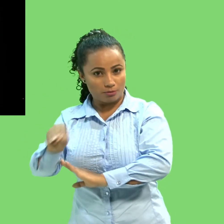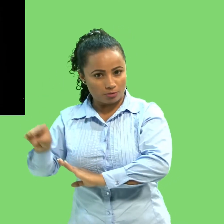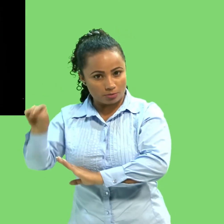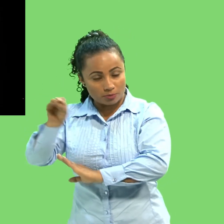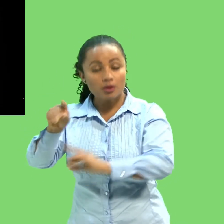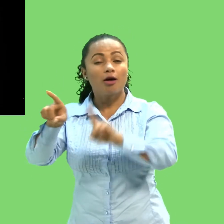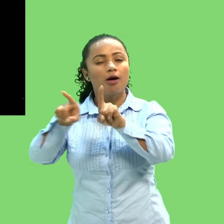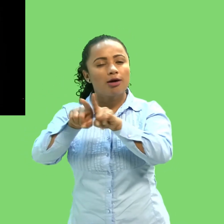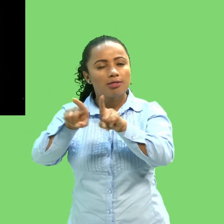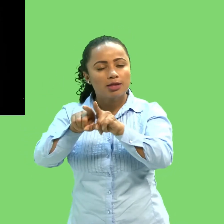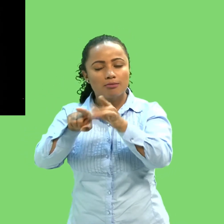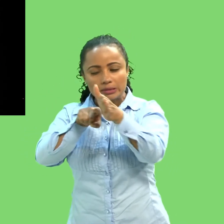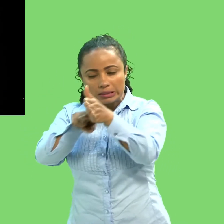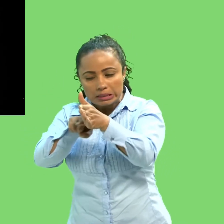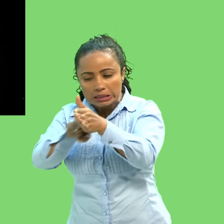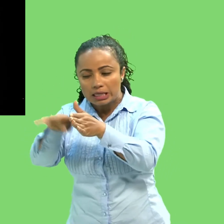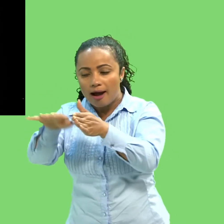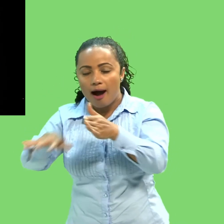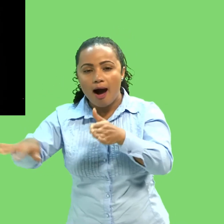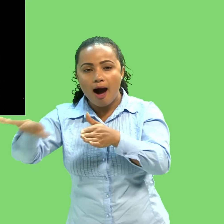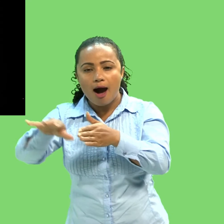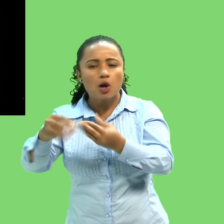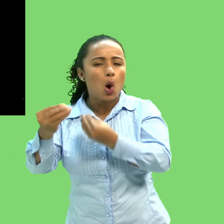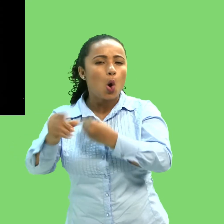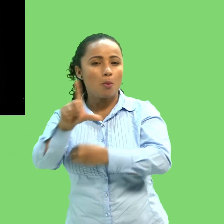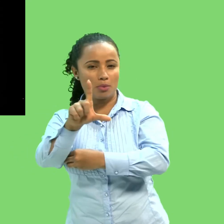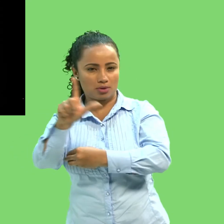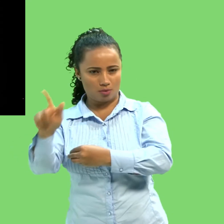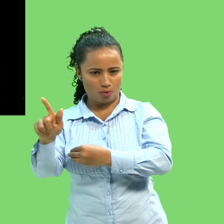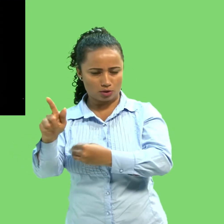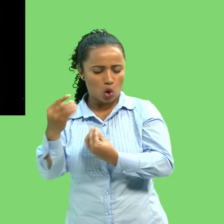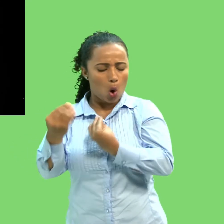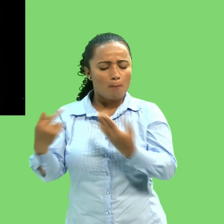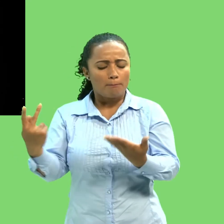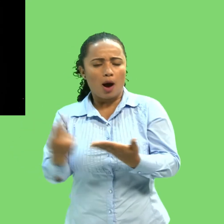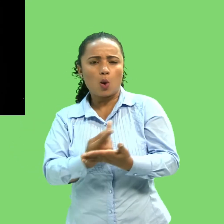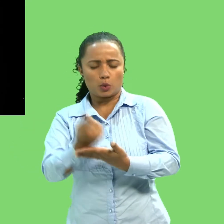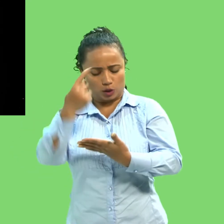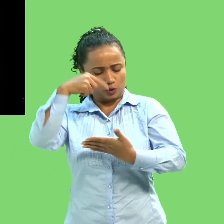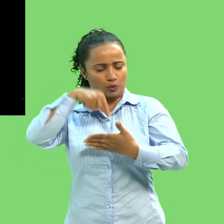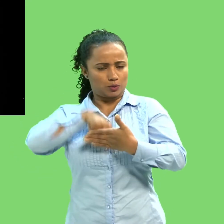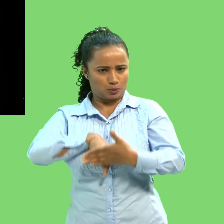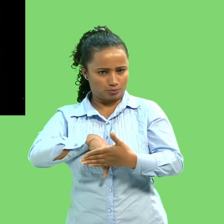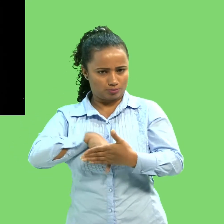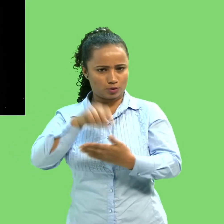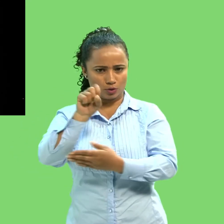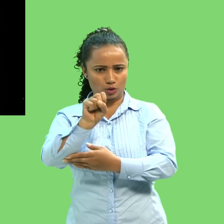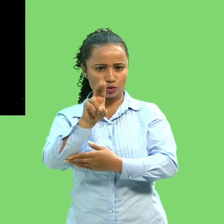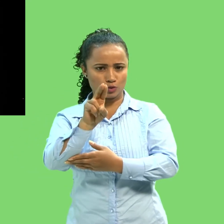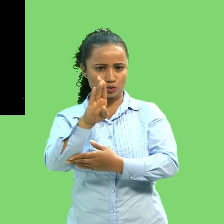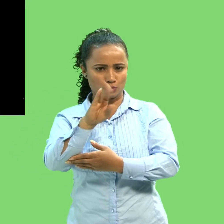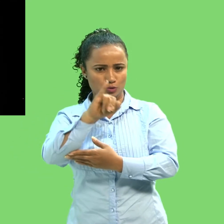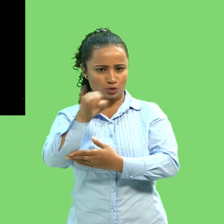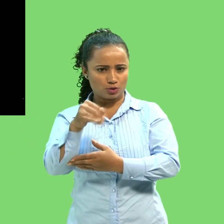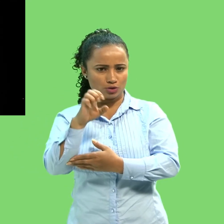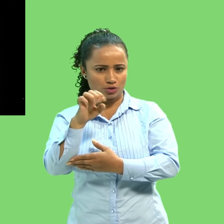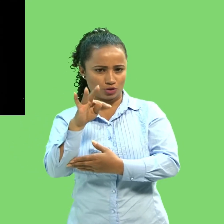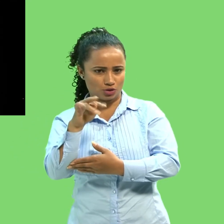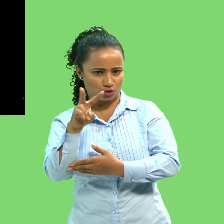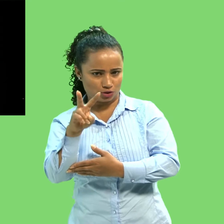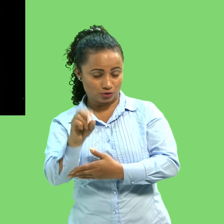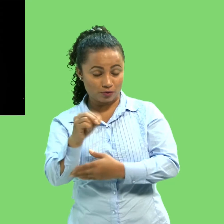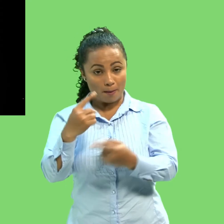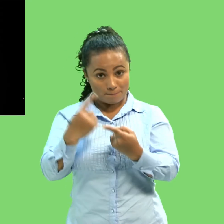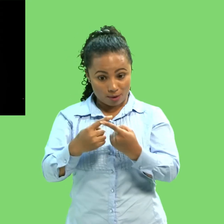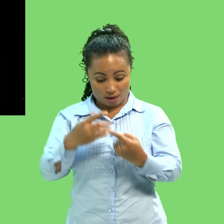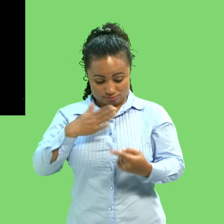para a cultura do falante e para a própria linguagem. Então nós podemos perceber que nesse processo aqui, nós teremos